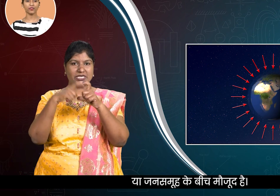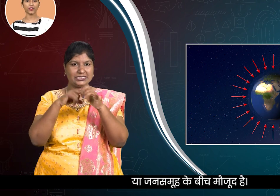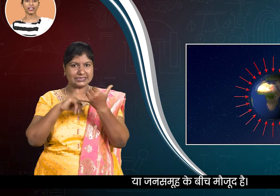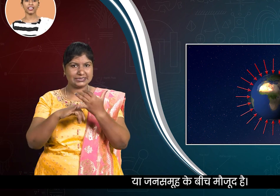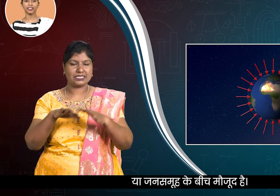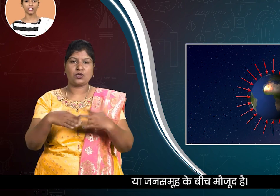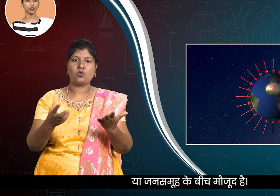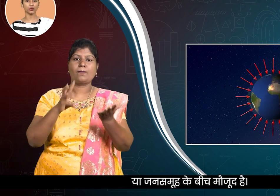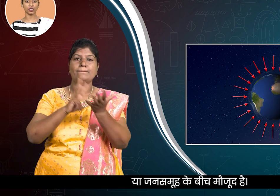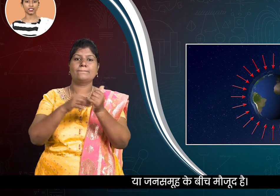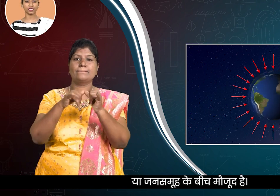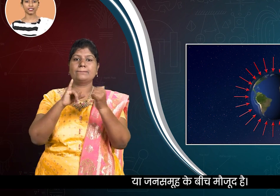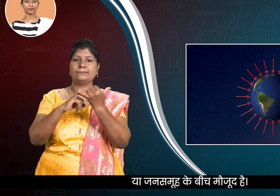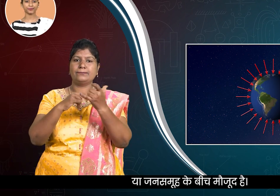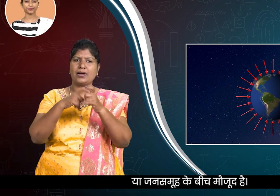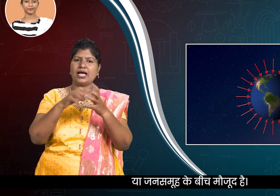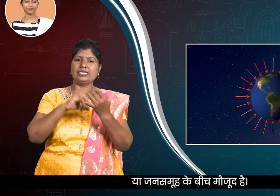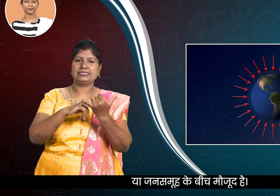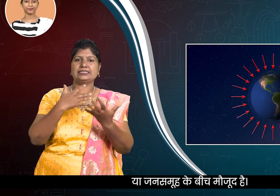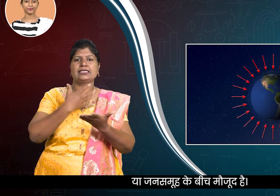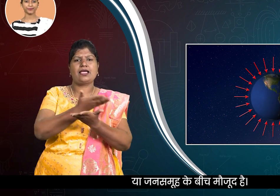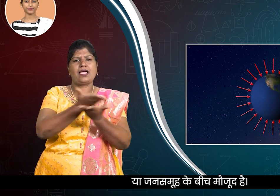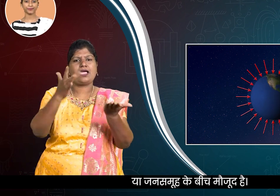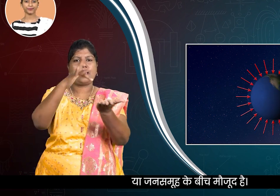बीच मौजूद है।